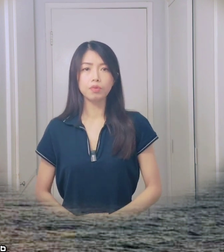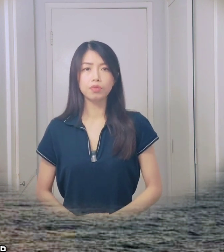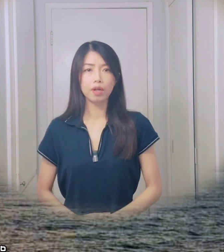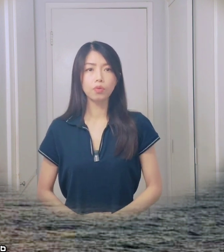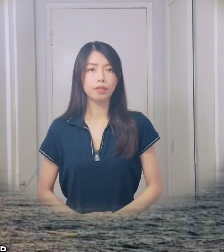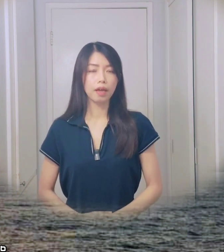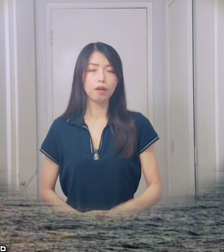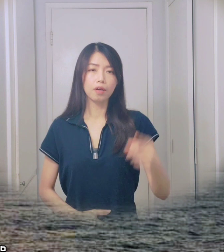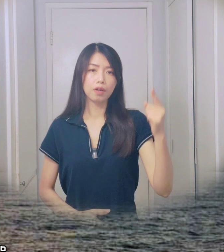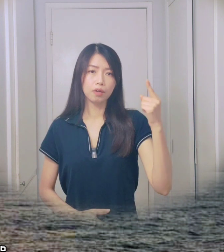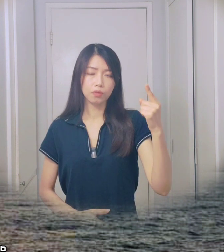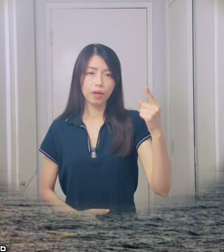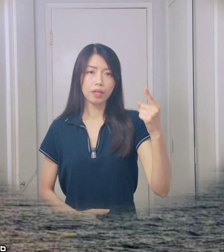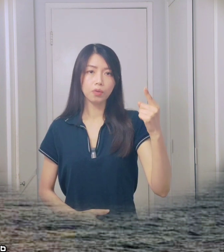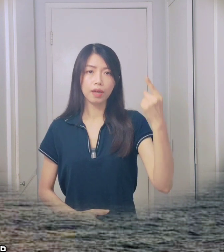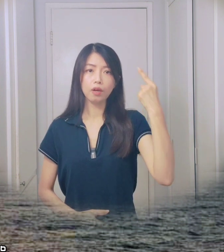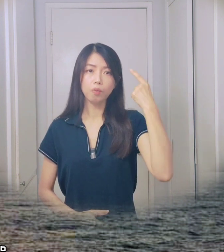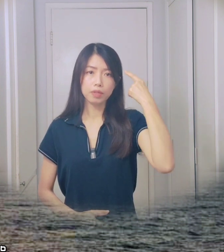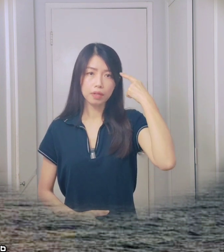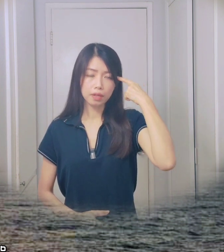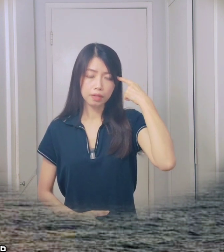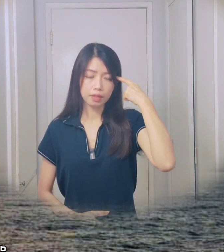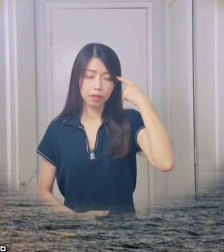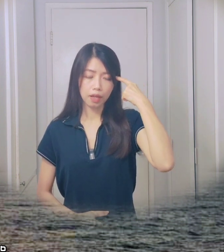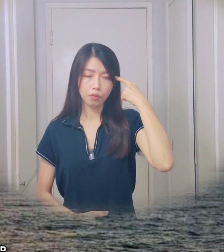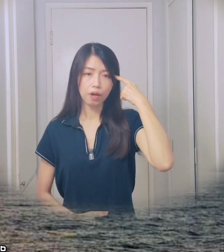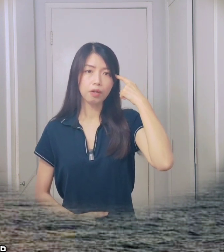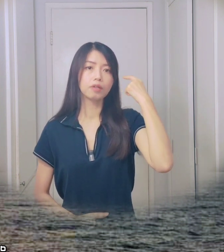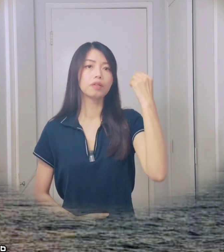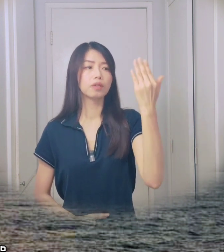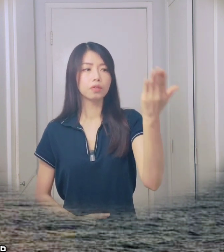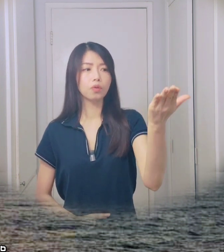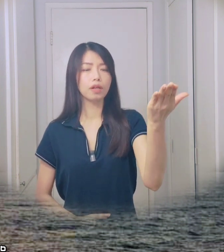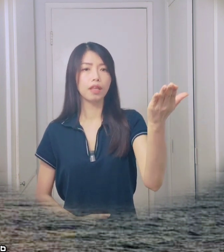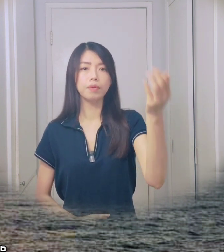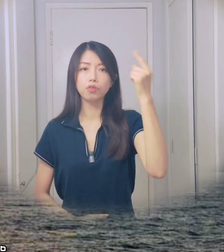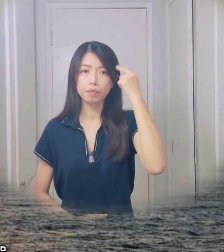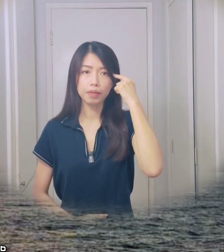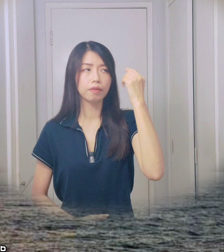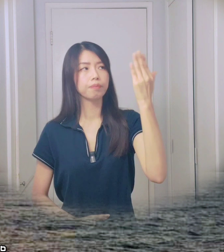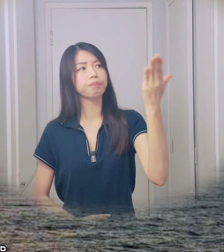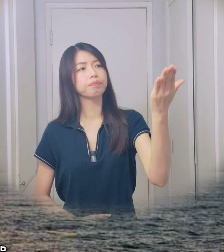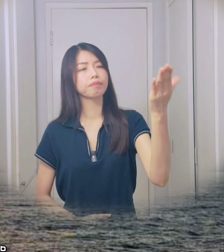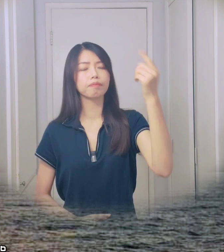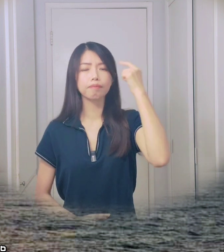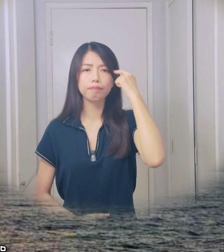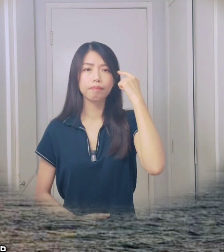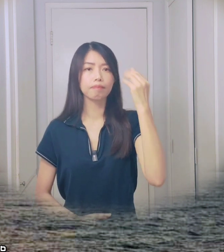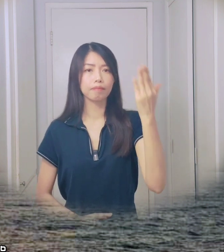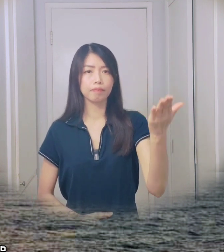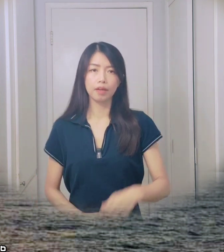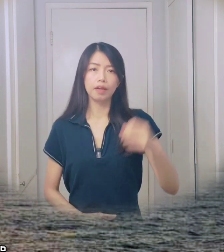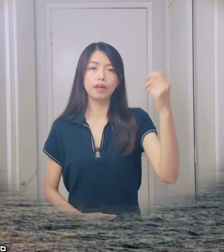일반적인 질문 수어를 해줬는데요. 관자놀이에 검지를 이렇게 대고요. 손을 이렇게 내밀어 주시면 돼요.